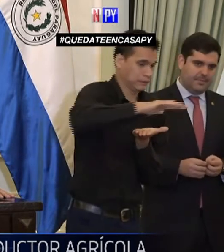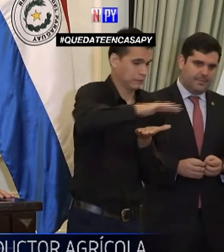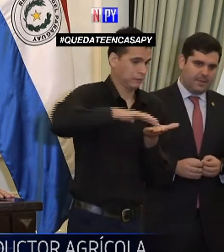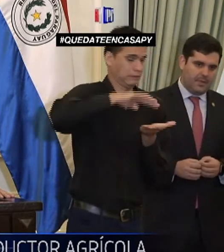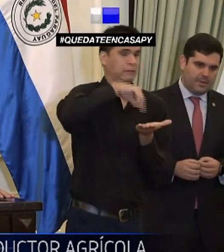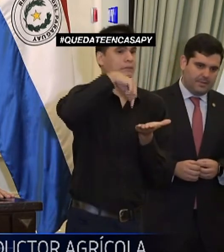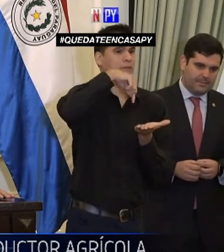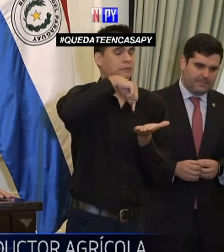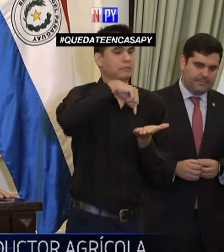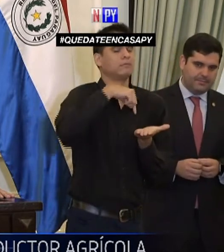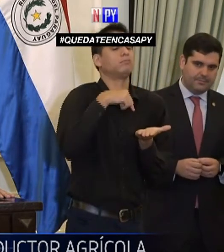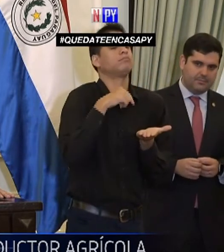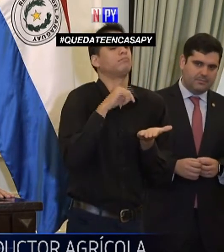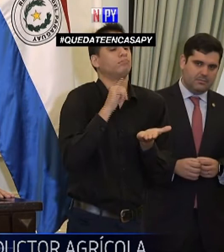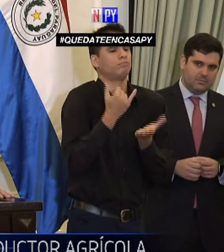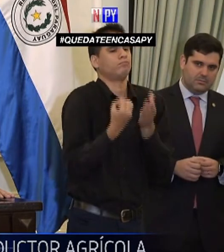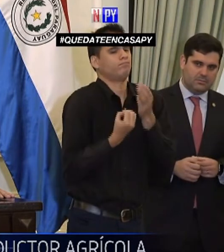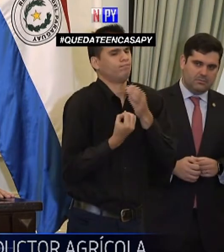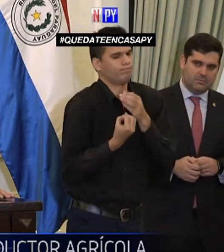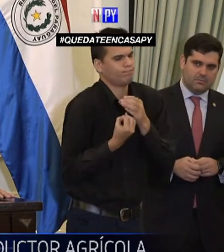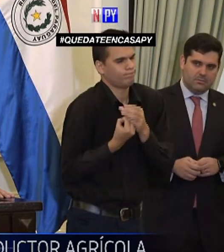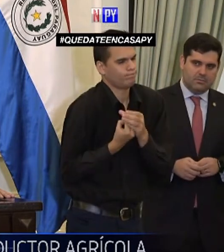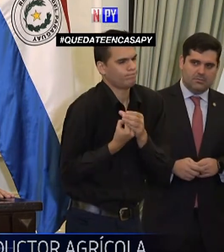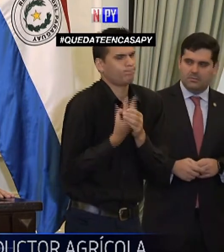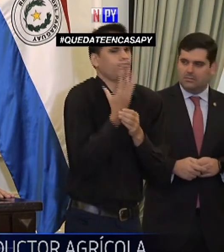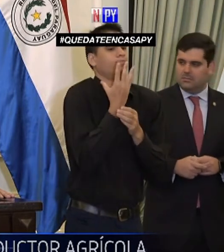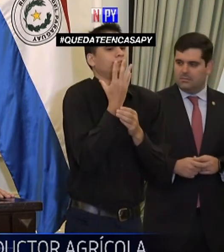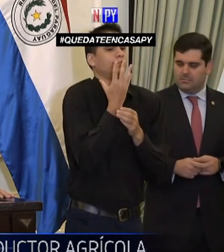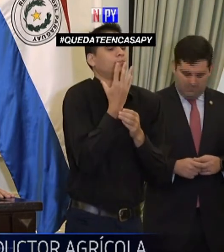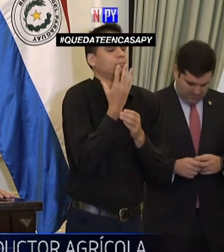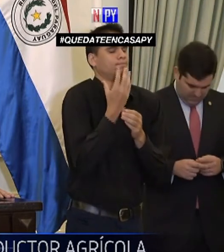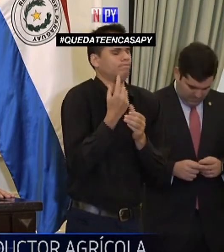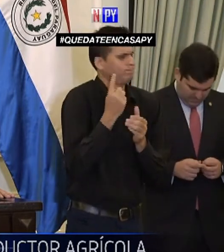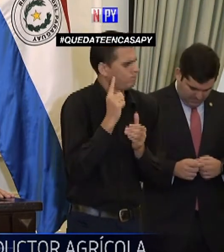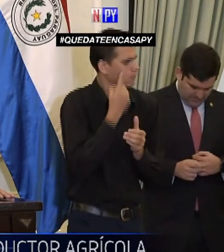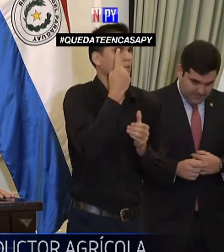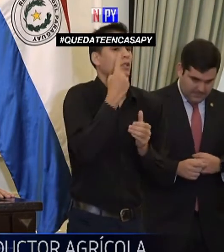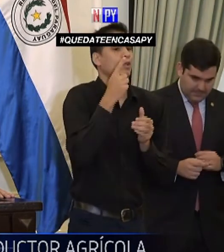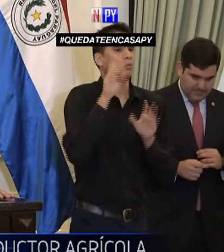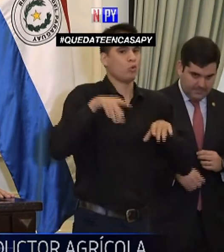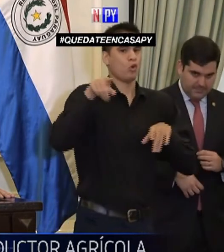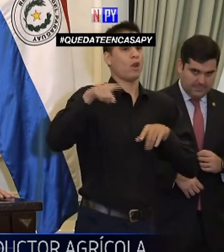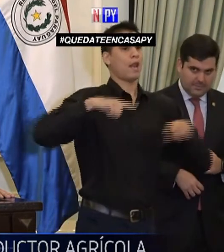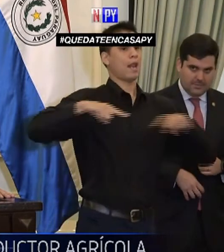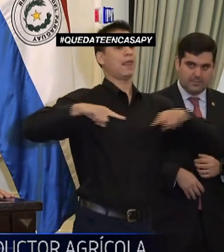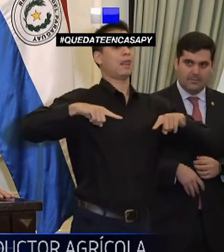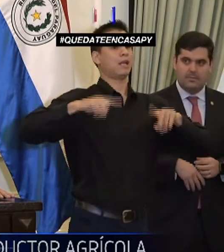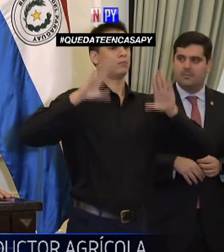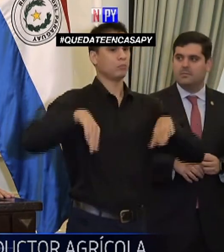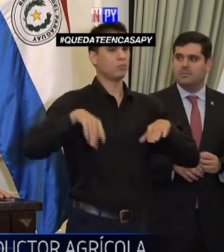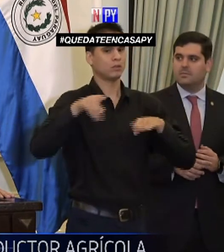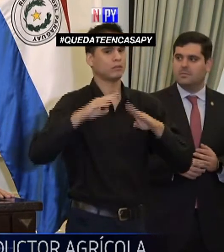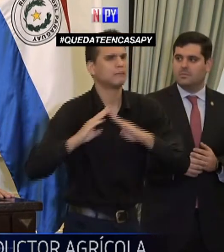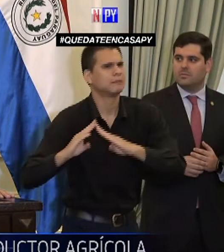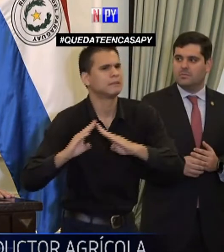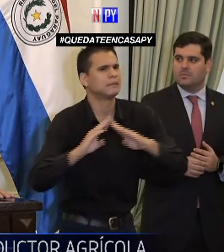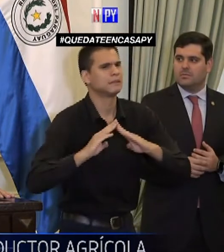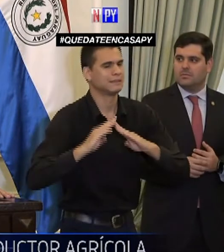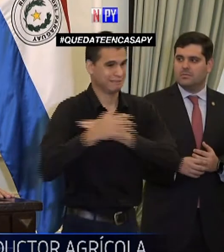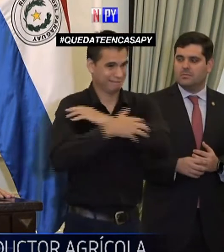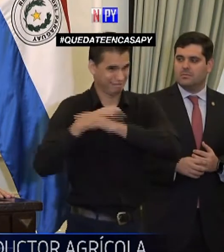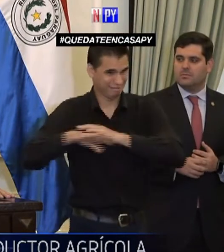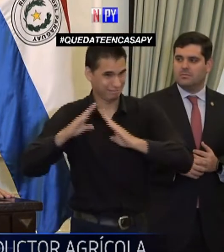primera vez, vamos a trabajar con los líderes de los asentamientos en coordinación con el Ministerio de Desarrollo